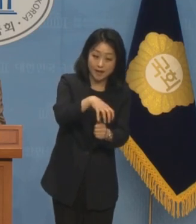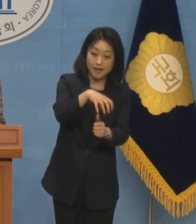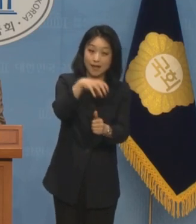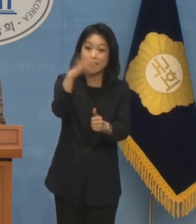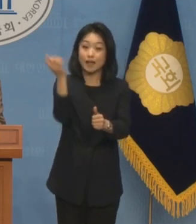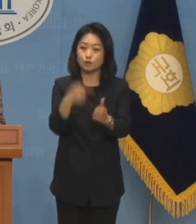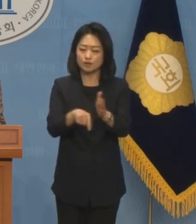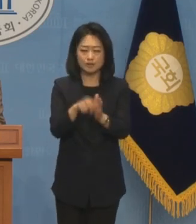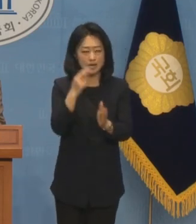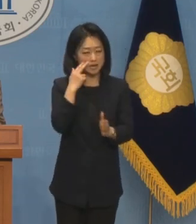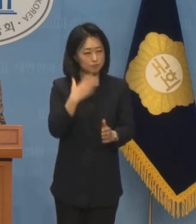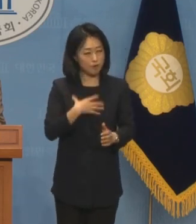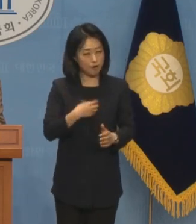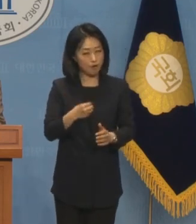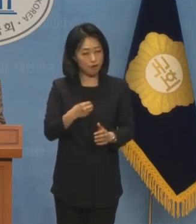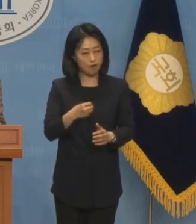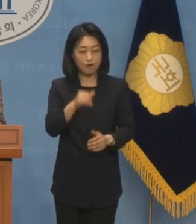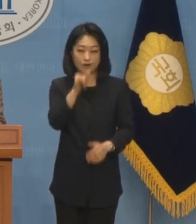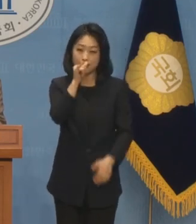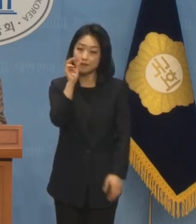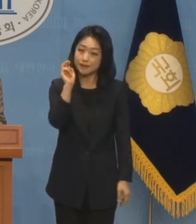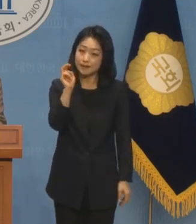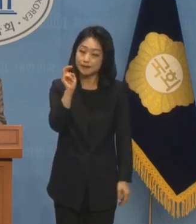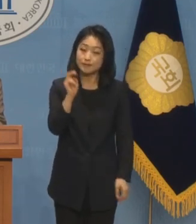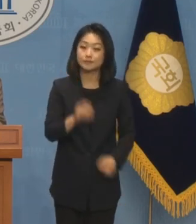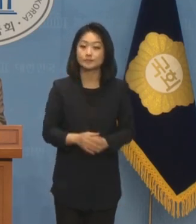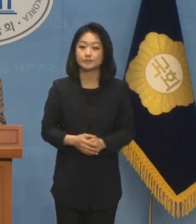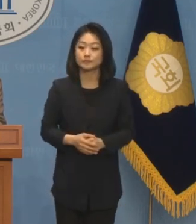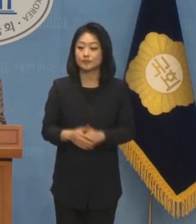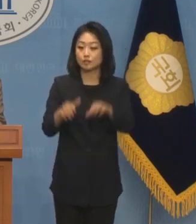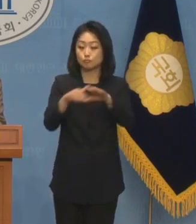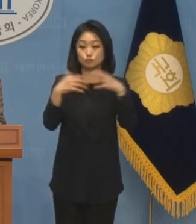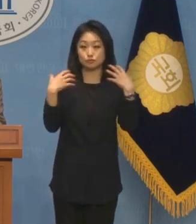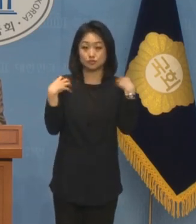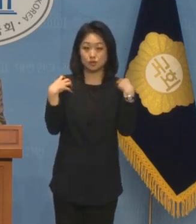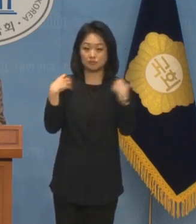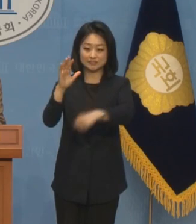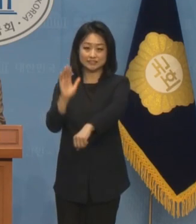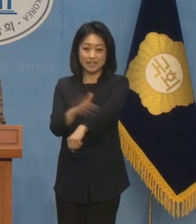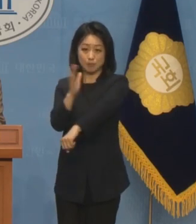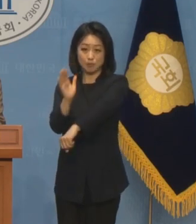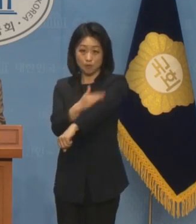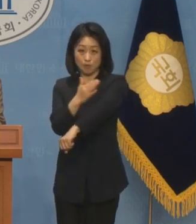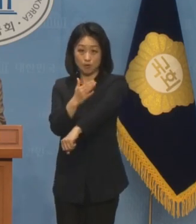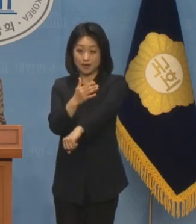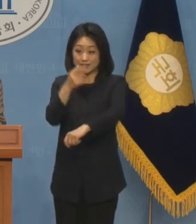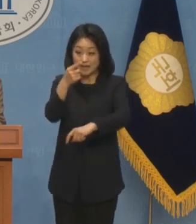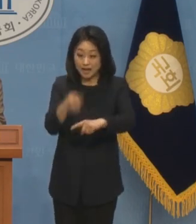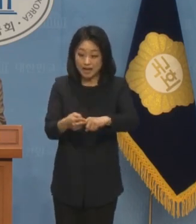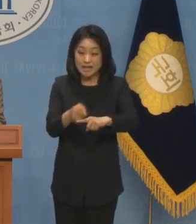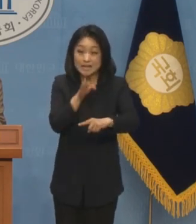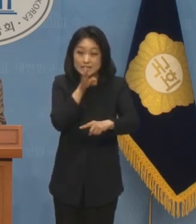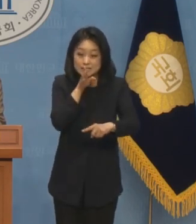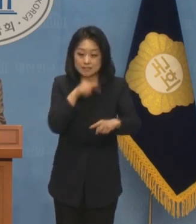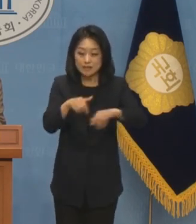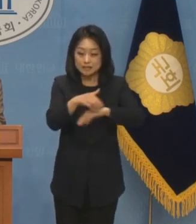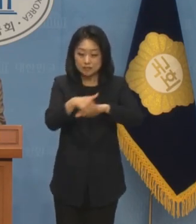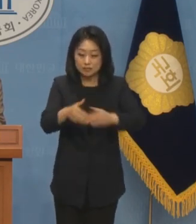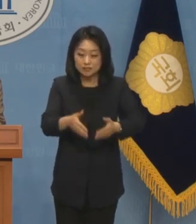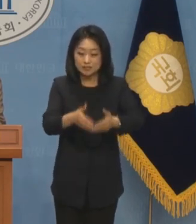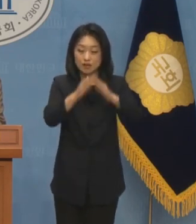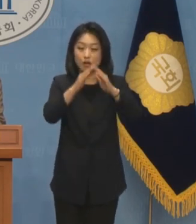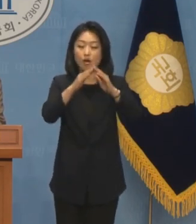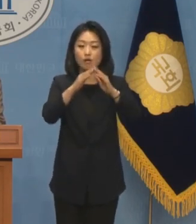일부러 그런 것은 아니겠지요 전정부 지우에 골몰하다 실제 정책 수립까지 엉망으로 한